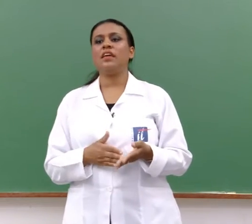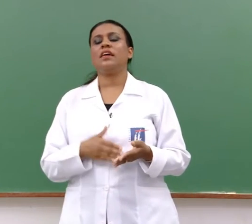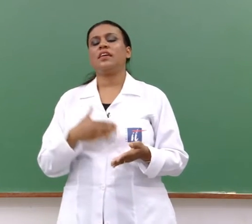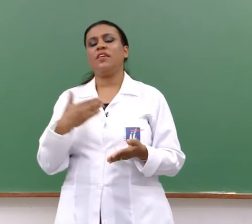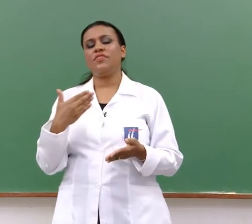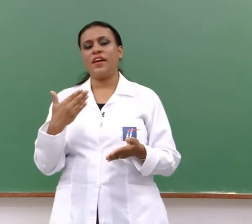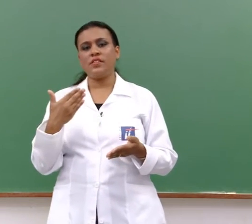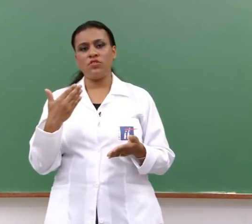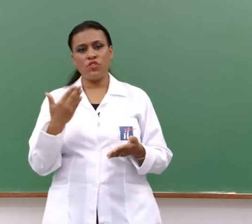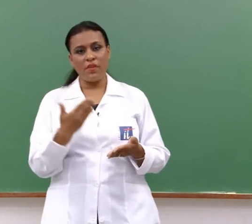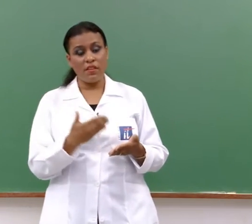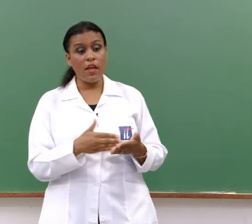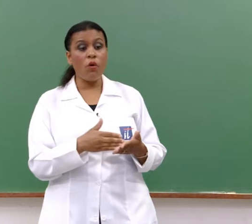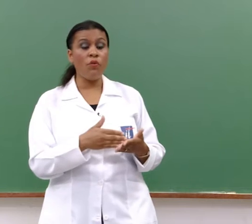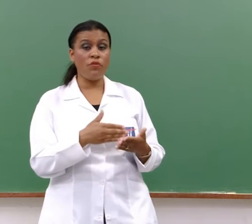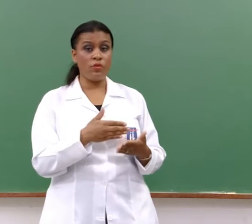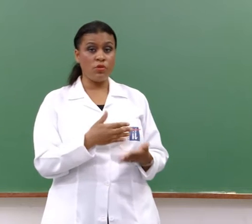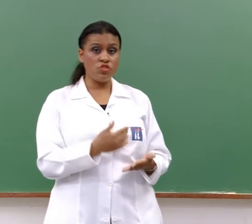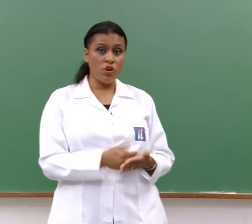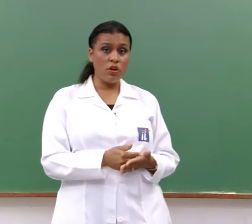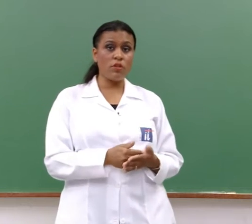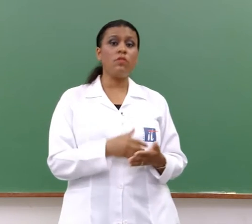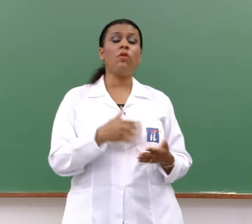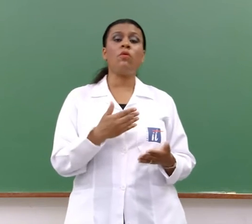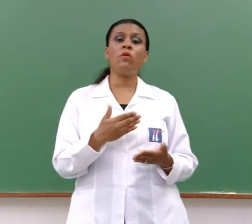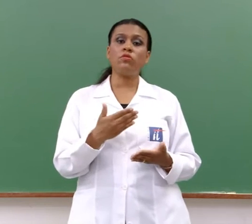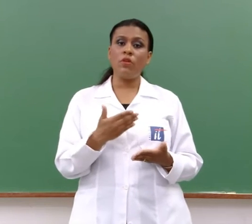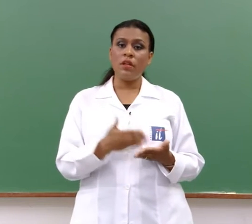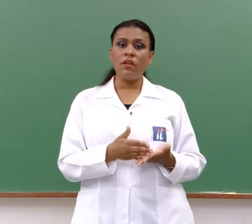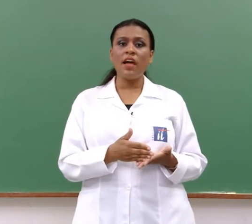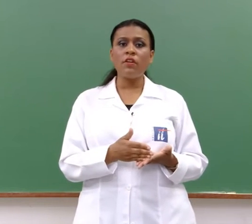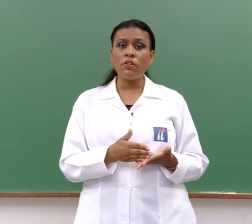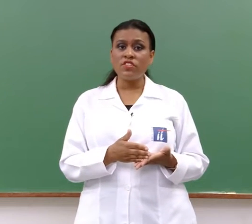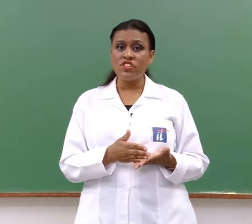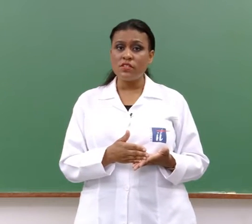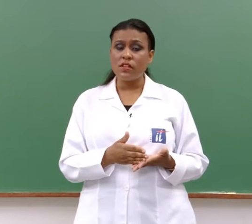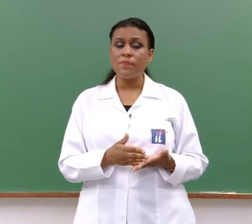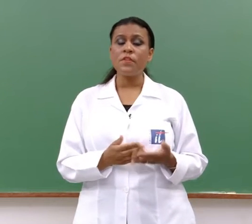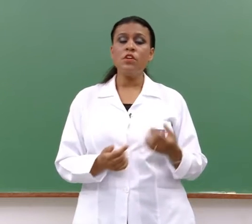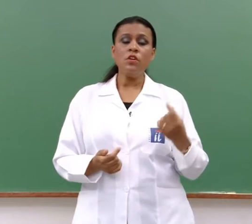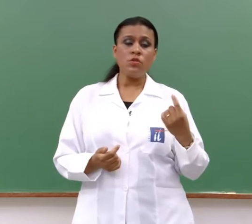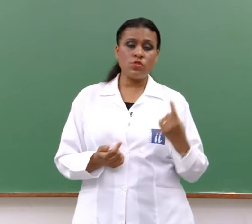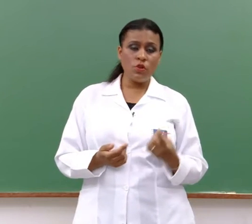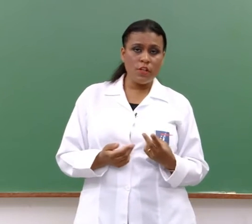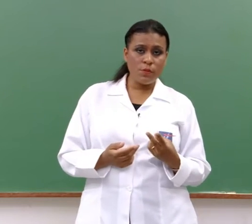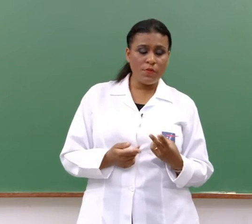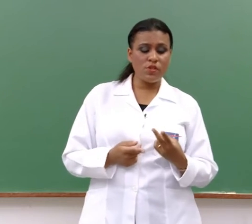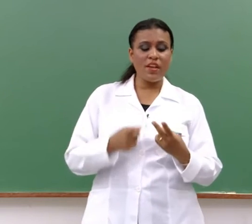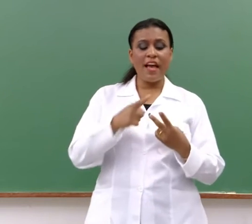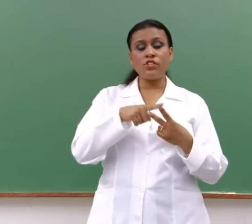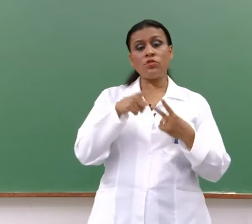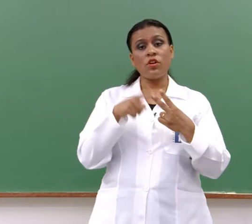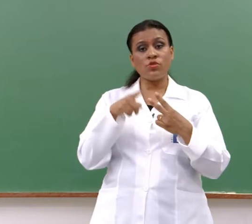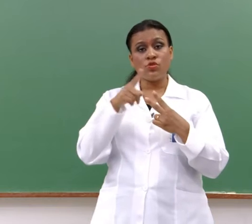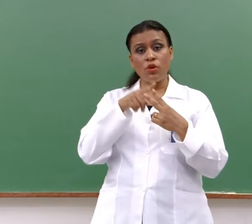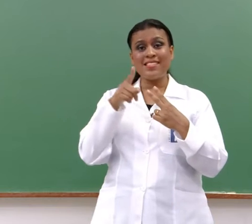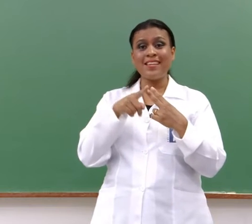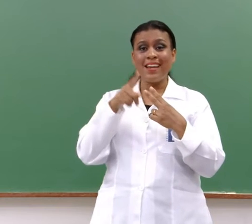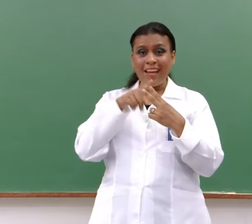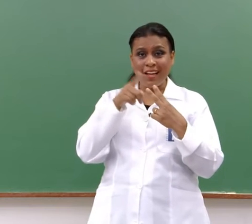audiometria? Quem faz audiometria ou um fonoaudiólogo ou um otorrinolaringologista. Os dois profissionais são nossos 2